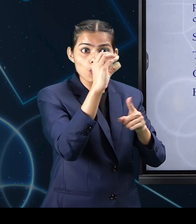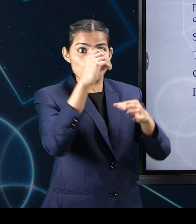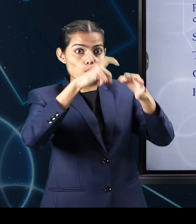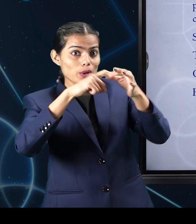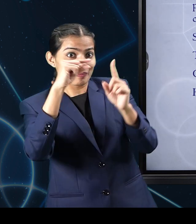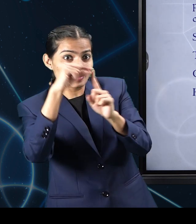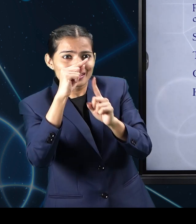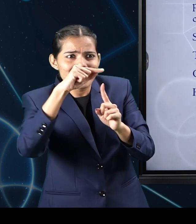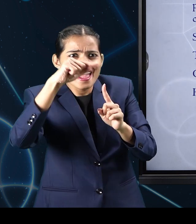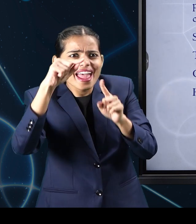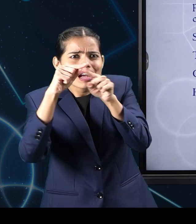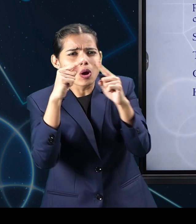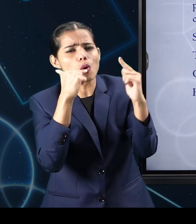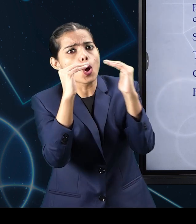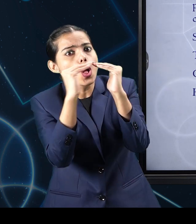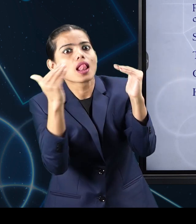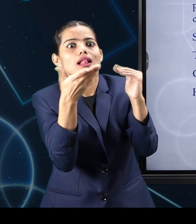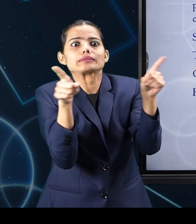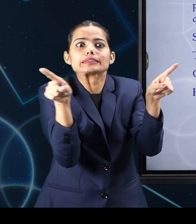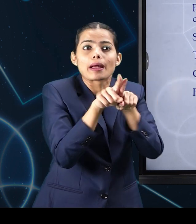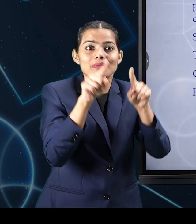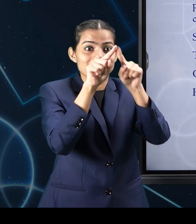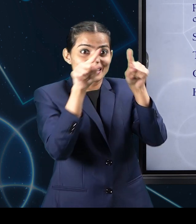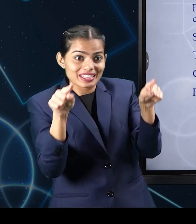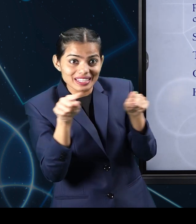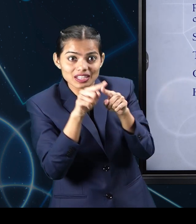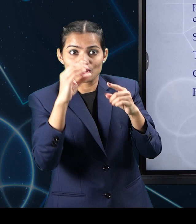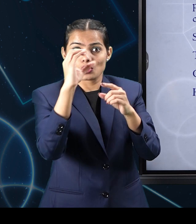ట్రయాంగిల్ ఓక్యూపీ కాంగ్రియన్ ట్రయాంగిల్ ఓఆర్పీ.